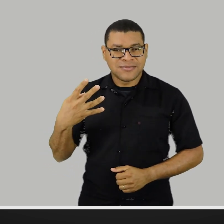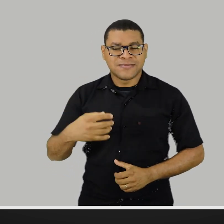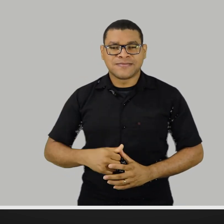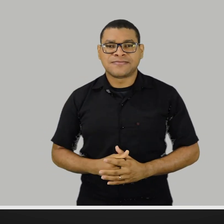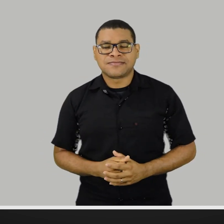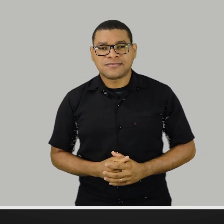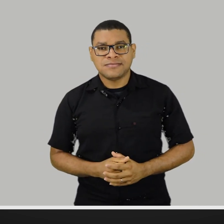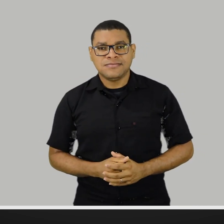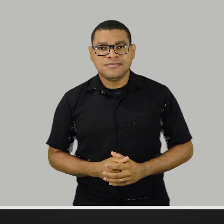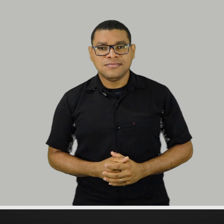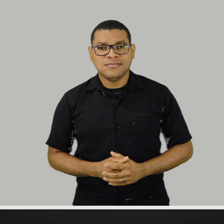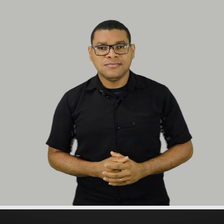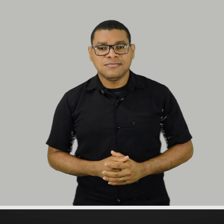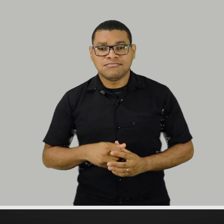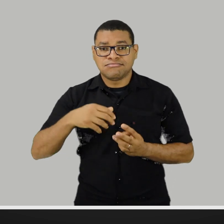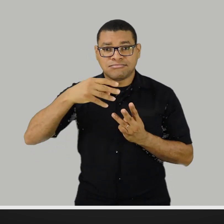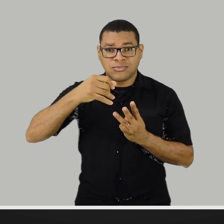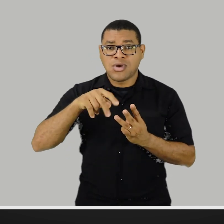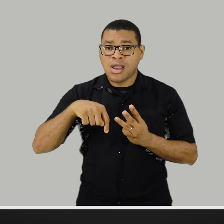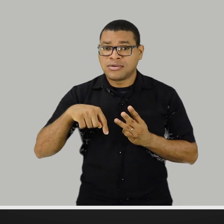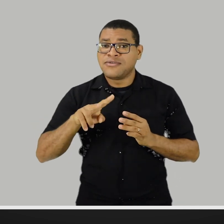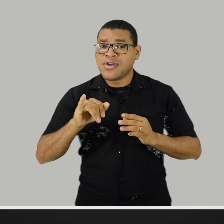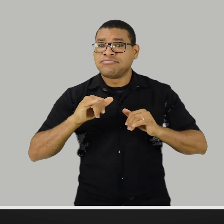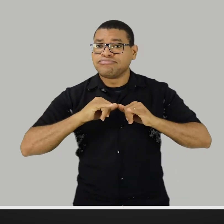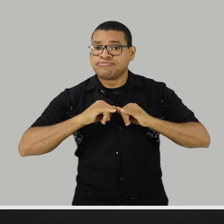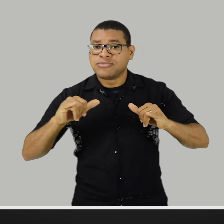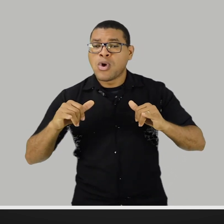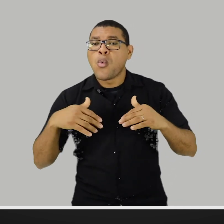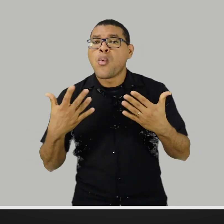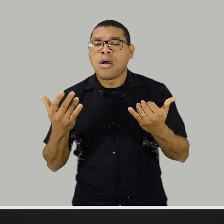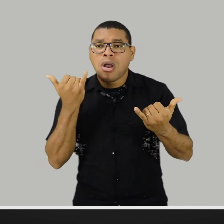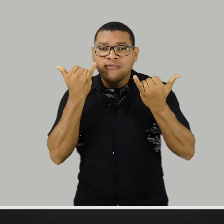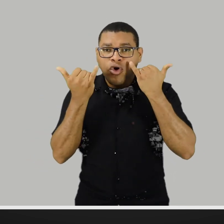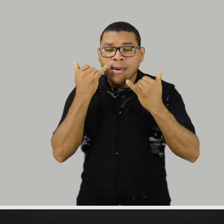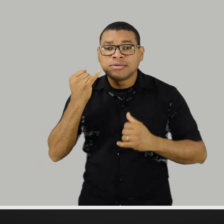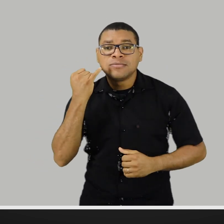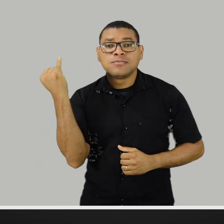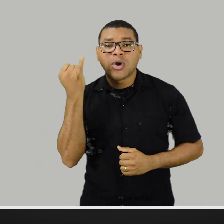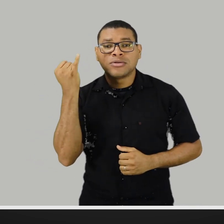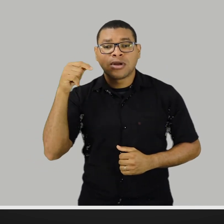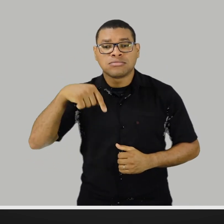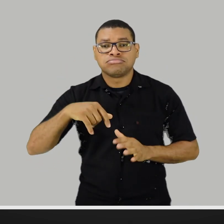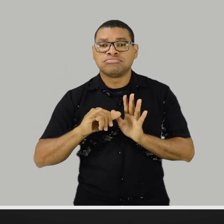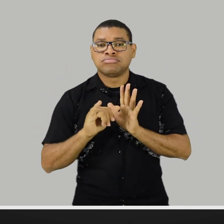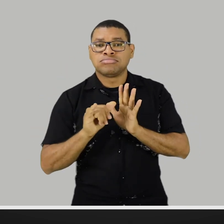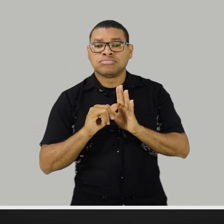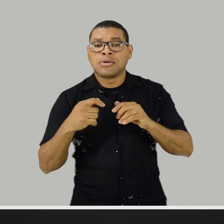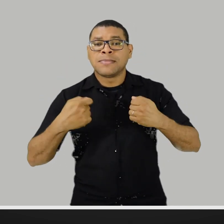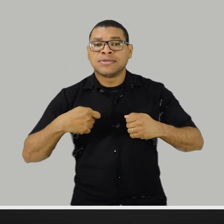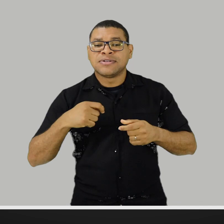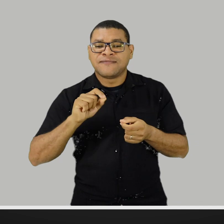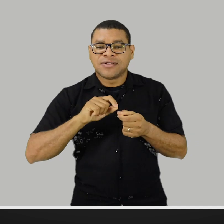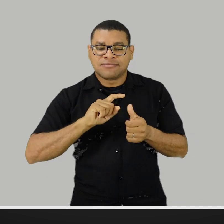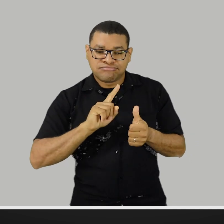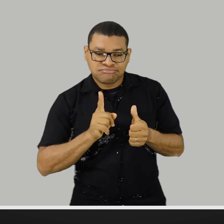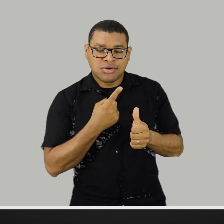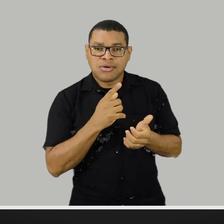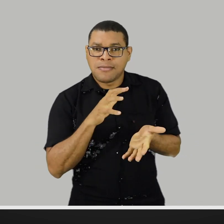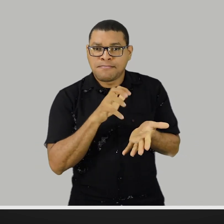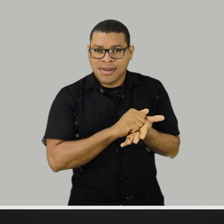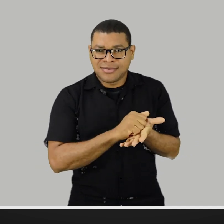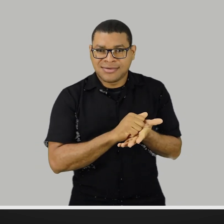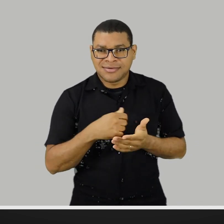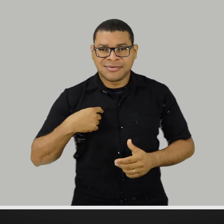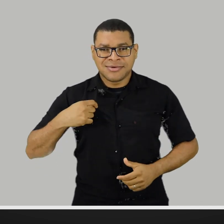17 A UFES divulgará com as informações necessárias os editais de convocação para pré